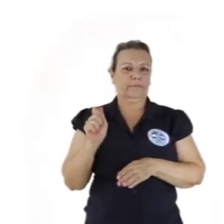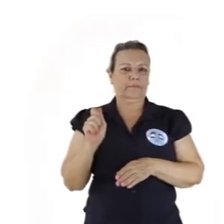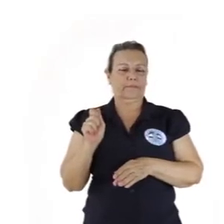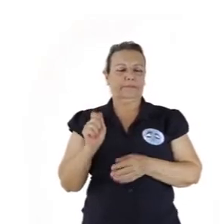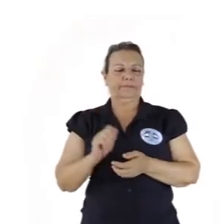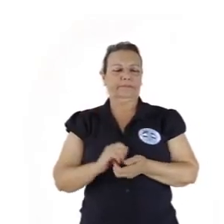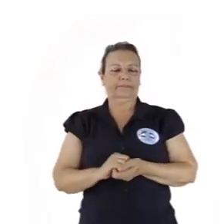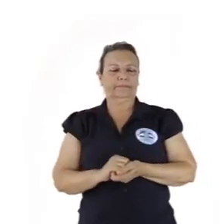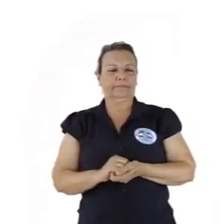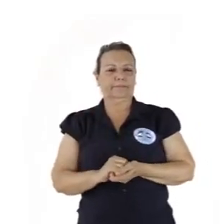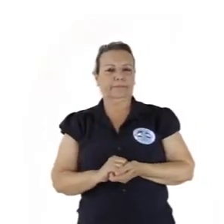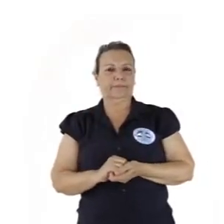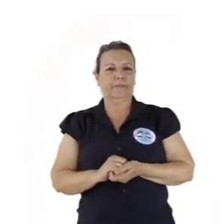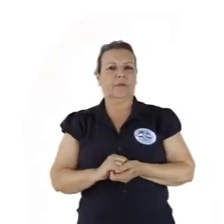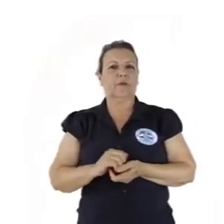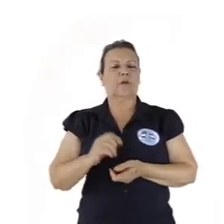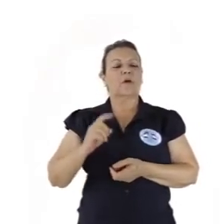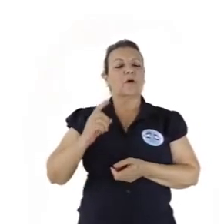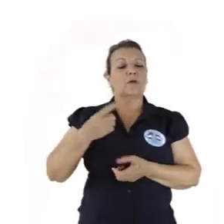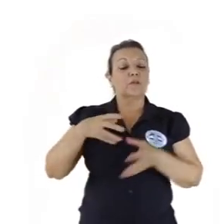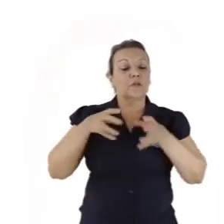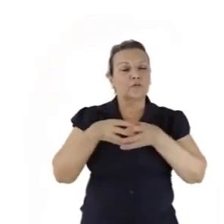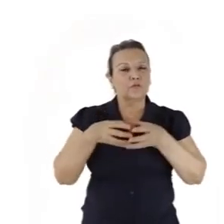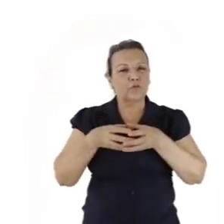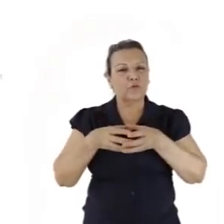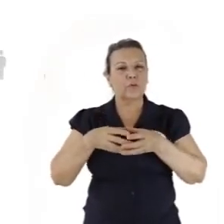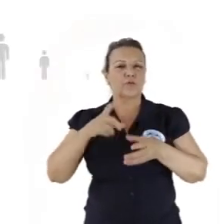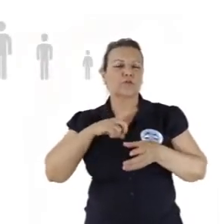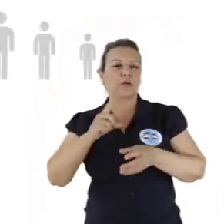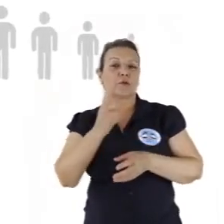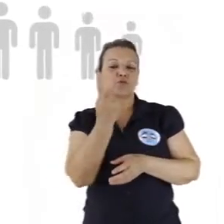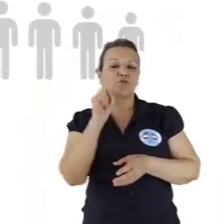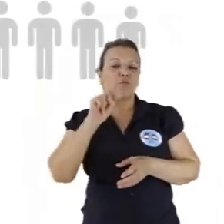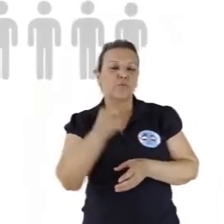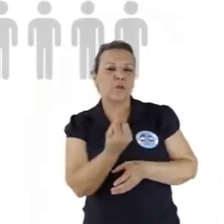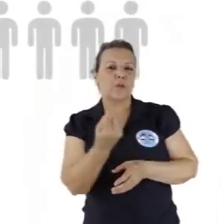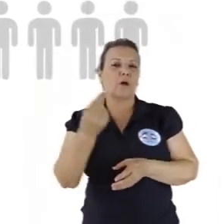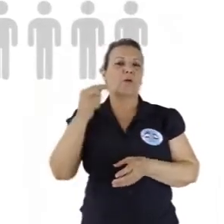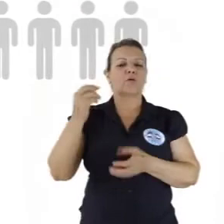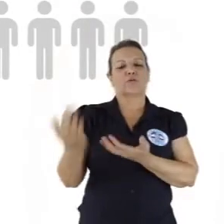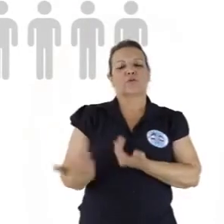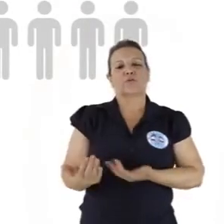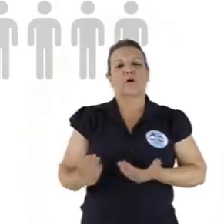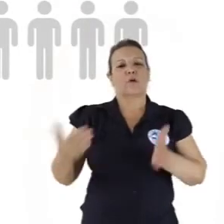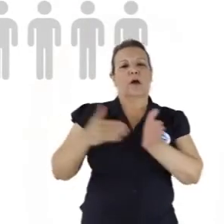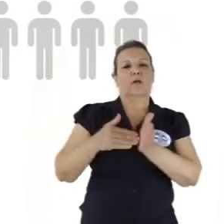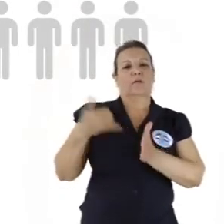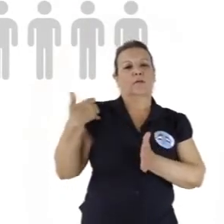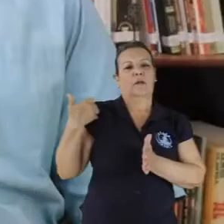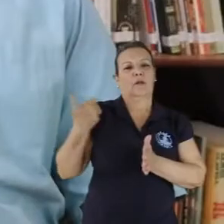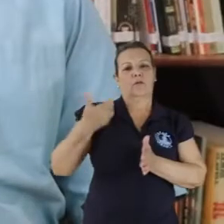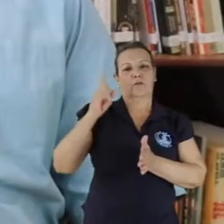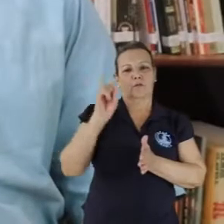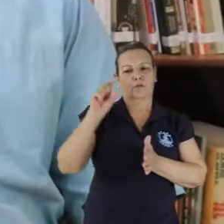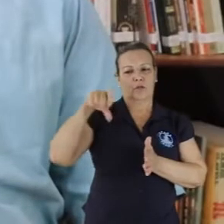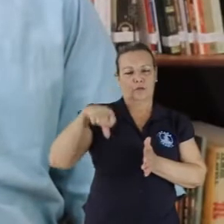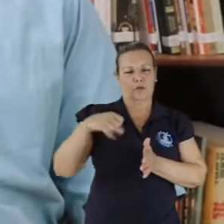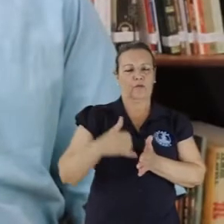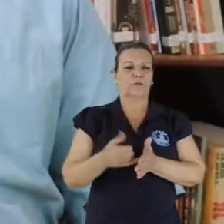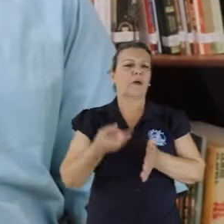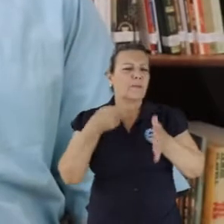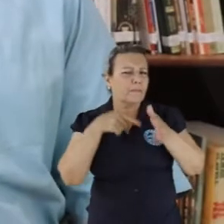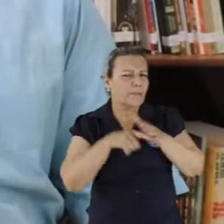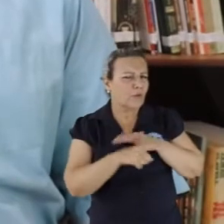de deficiência auditiva severa. Nesse grupo, cerca de 1 milhão são de jovens com até 19 anos.